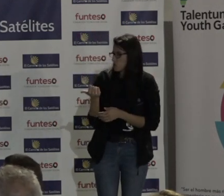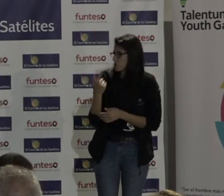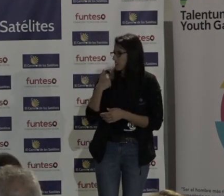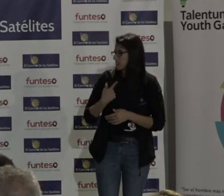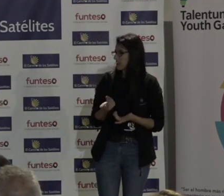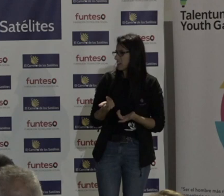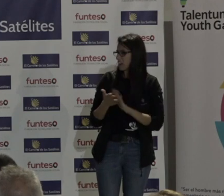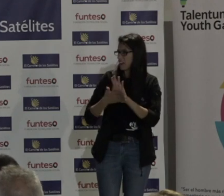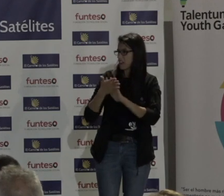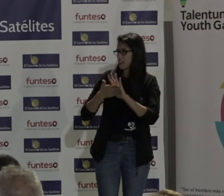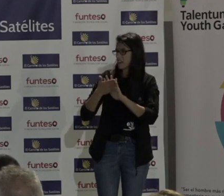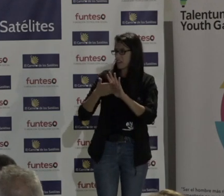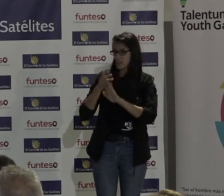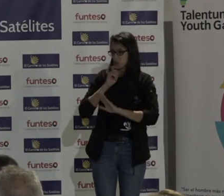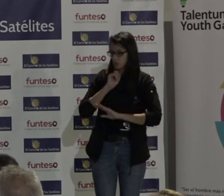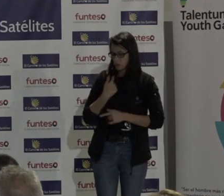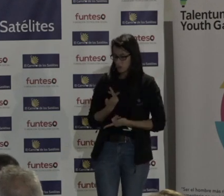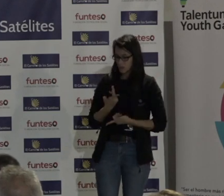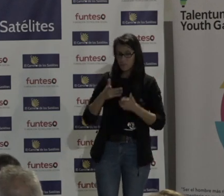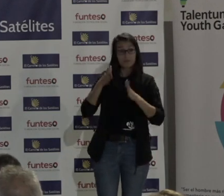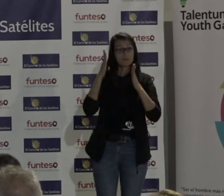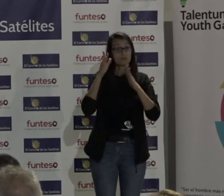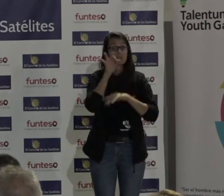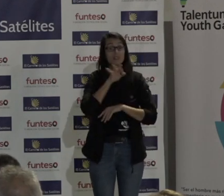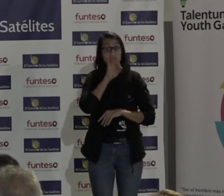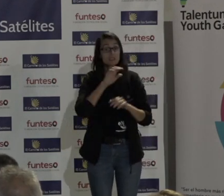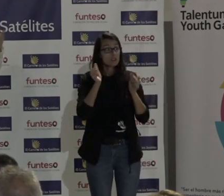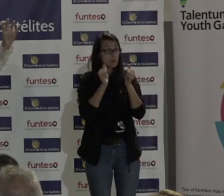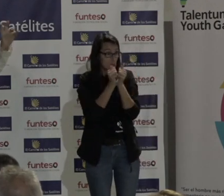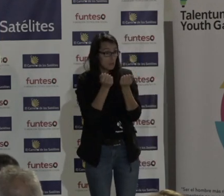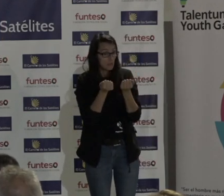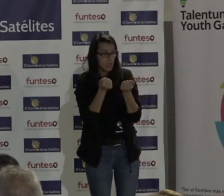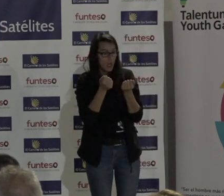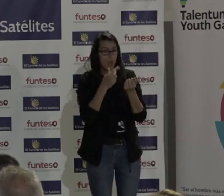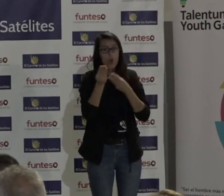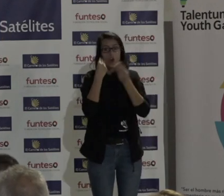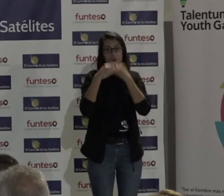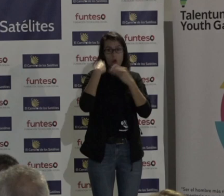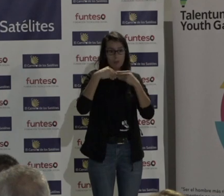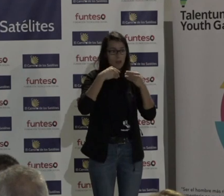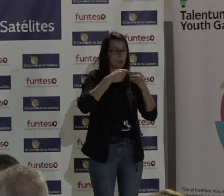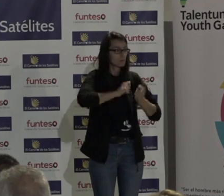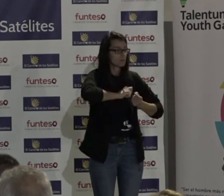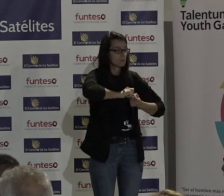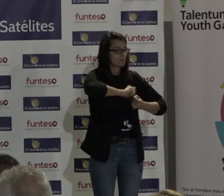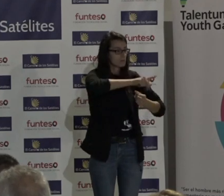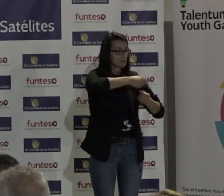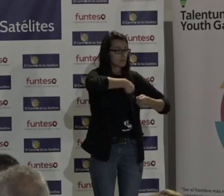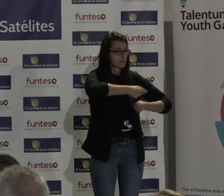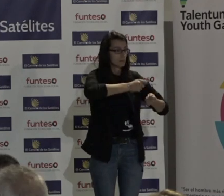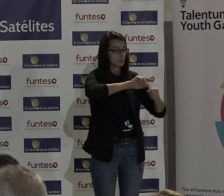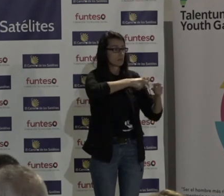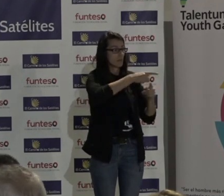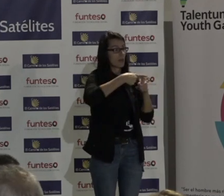hacía en años del siglo XX, se iba repartiendo todos estos víveres a